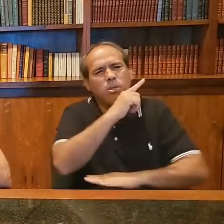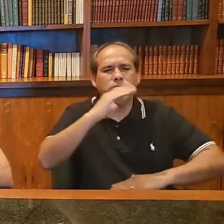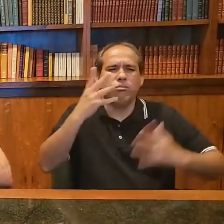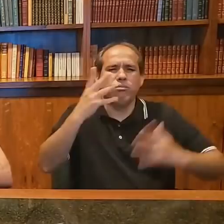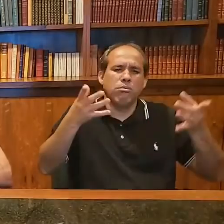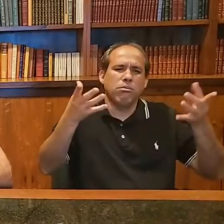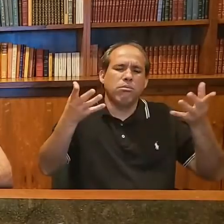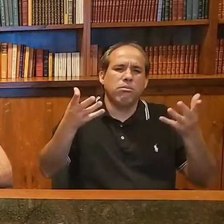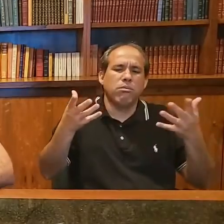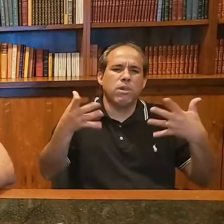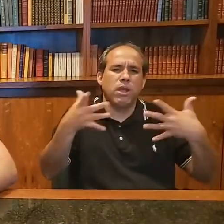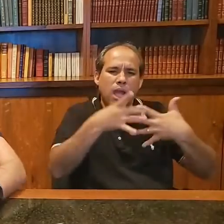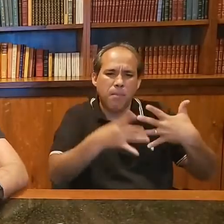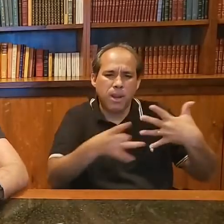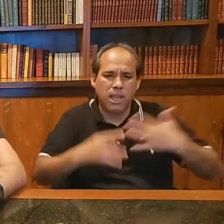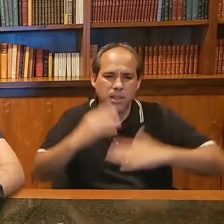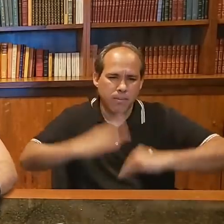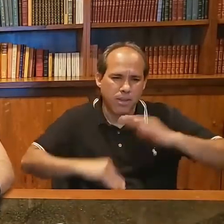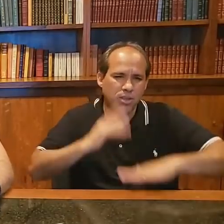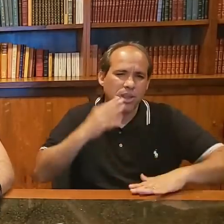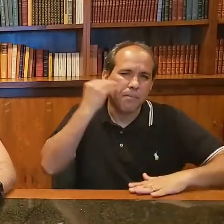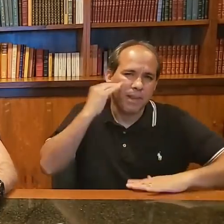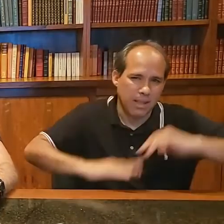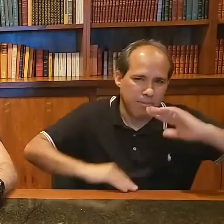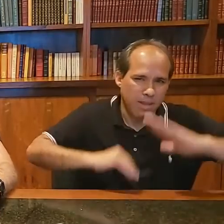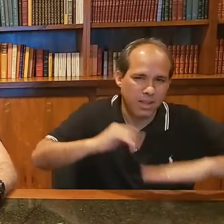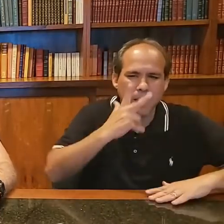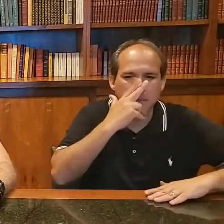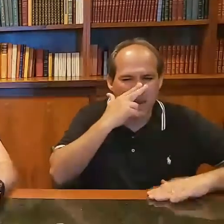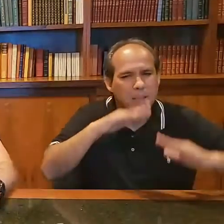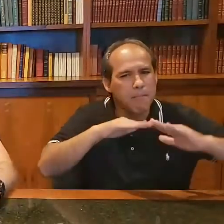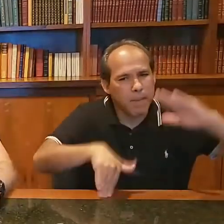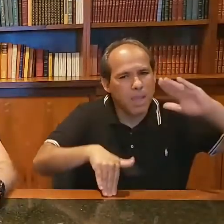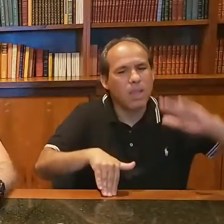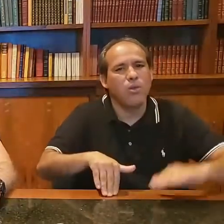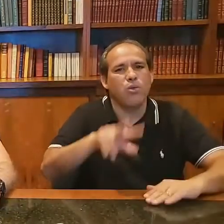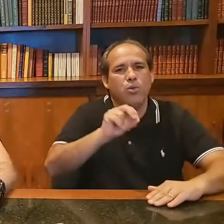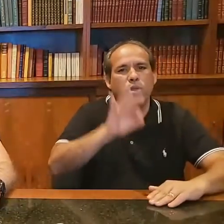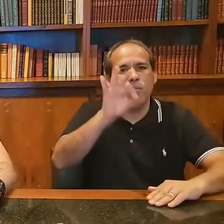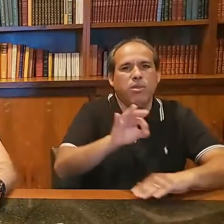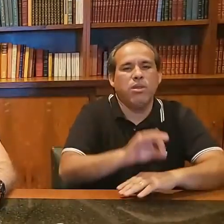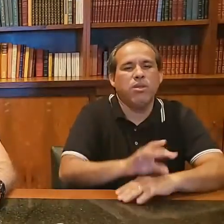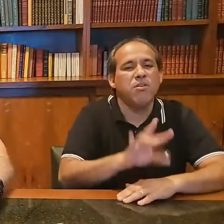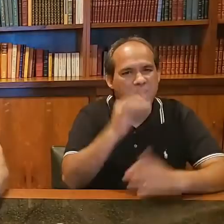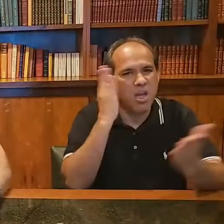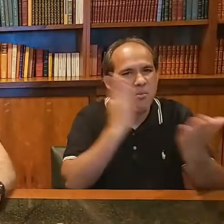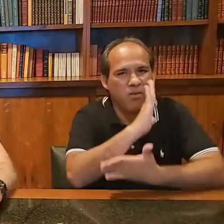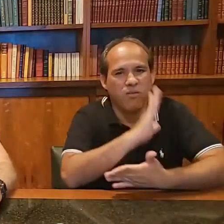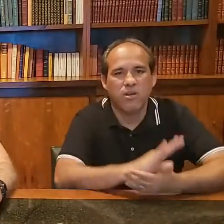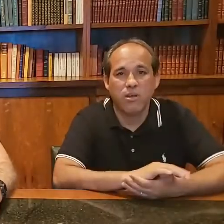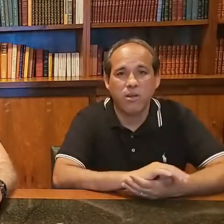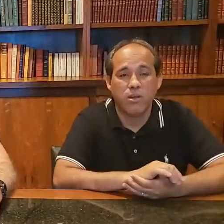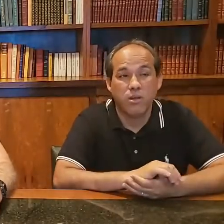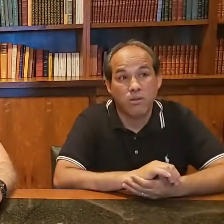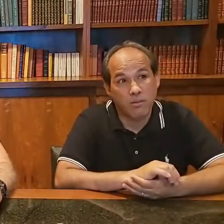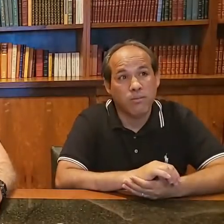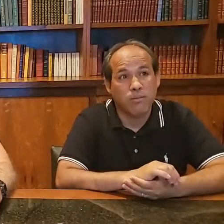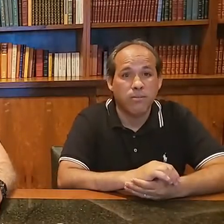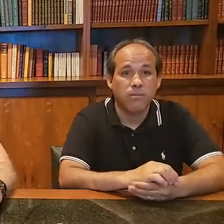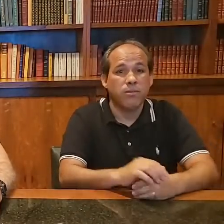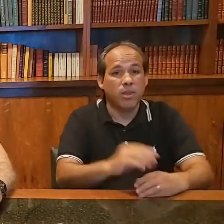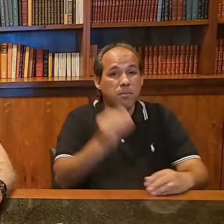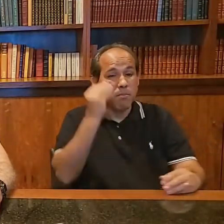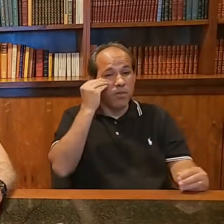prática e tal. Eu creio que não vamos aprovar mais do que 50%. Então, é isso para ver que